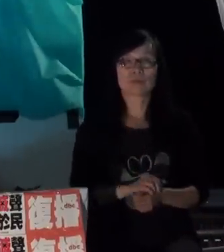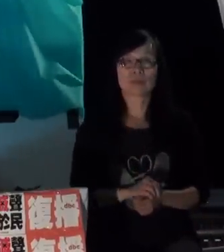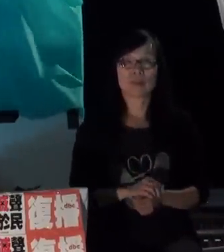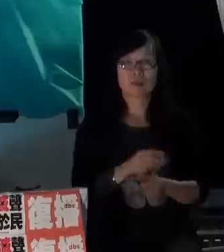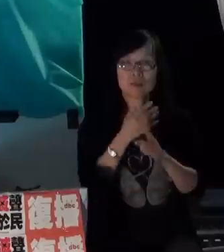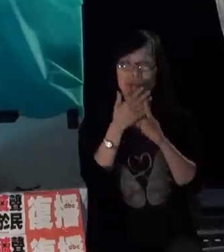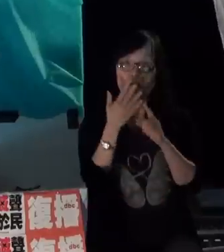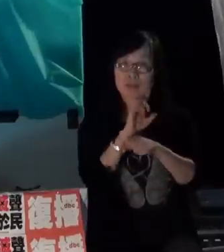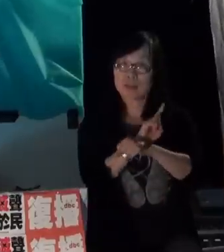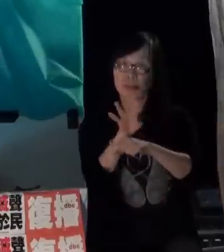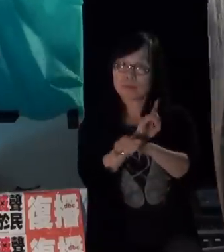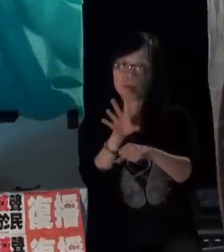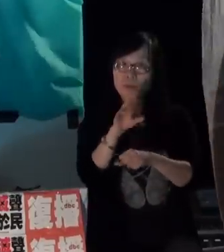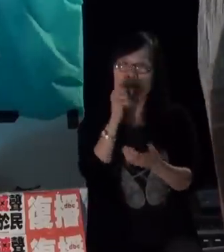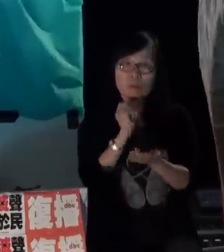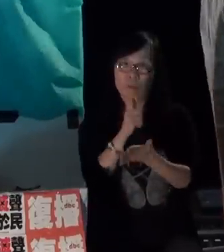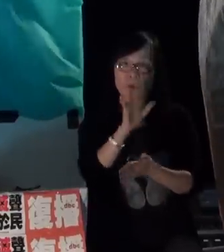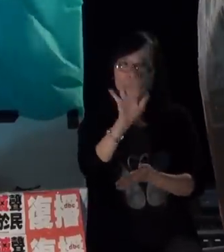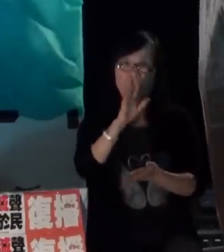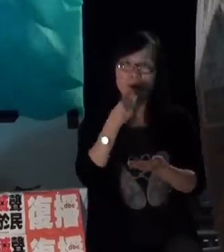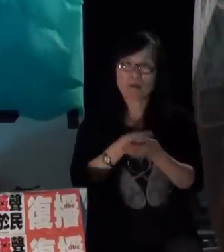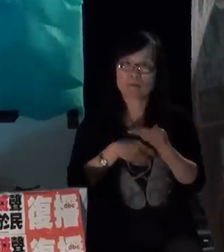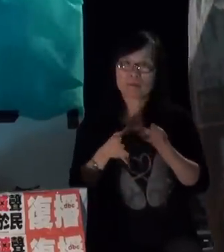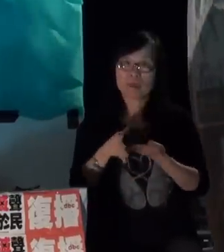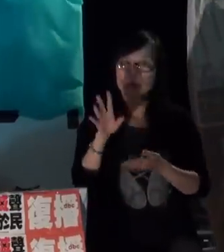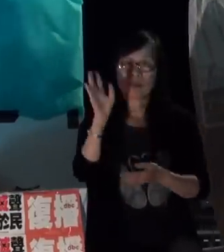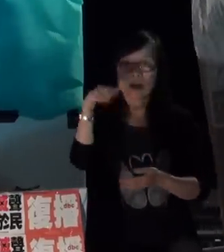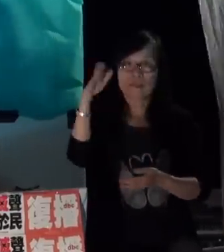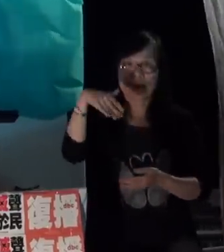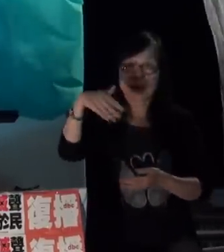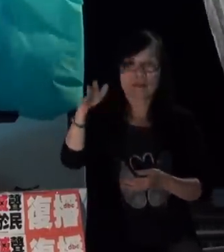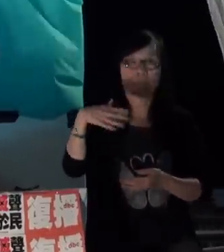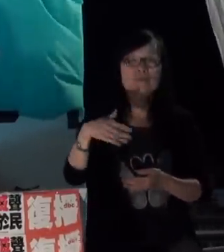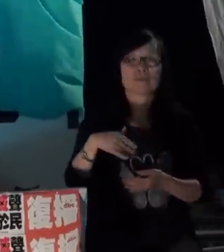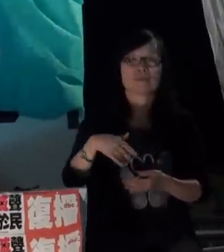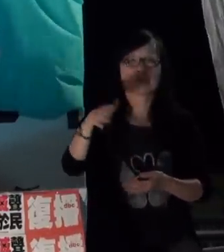講十五分鐘冇用啊！你話咁貴唔買，咁佢就會行啊！哥哥仔，